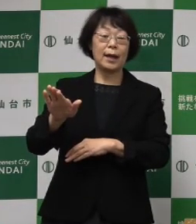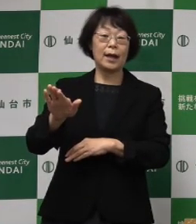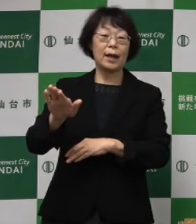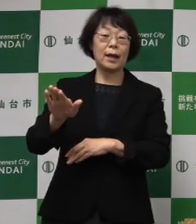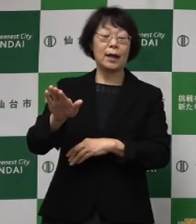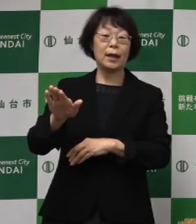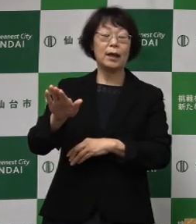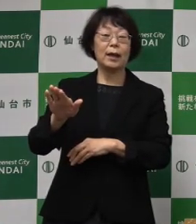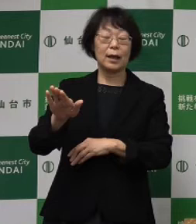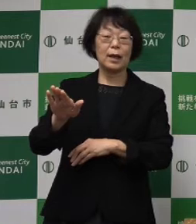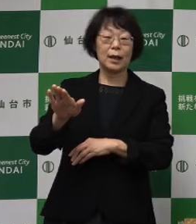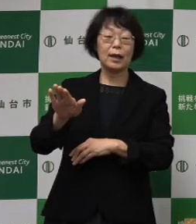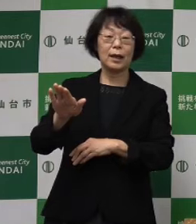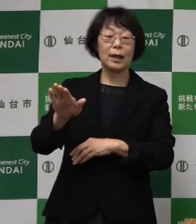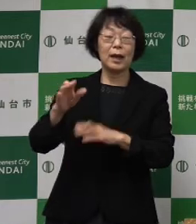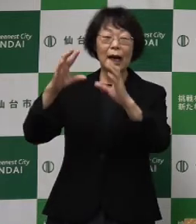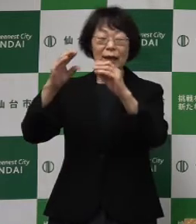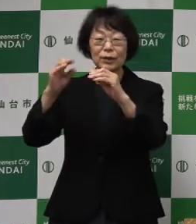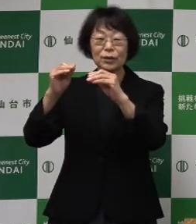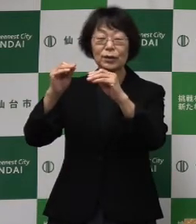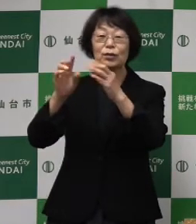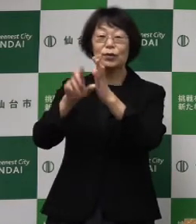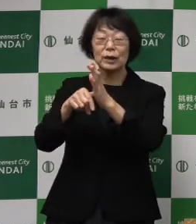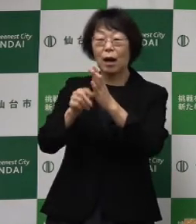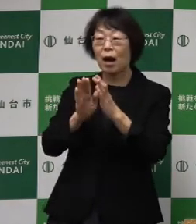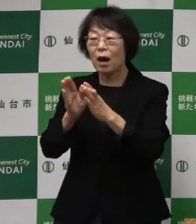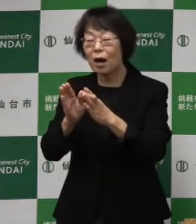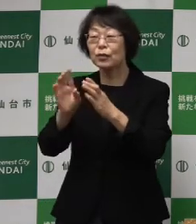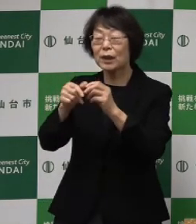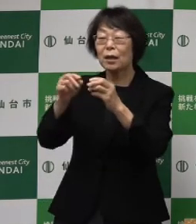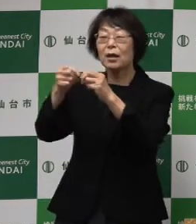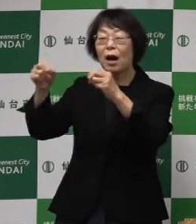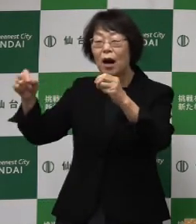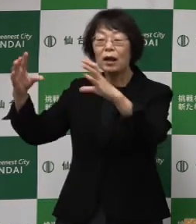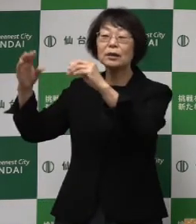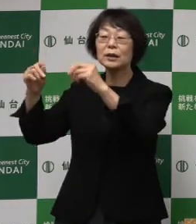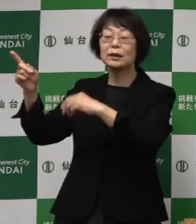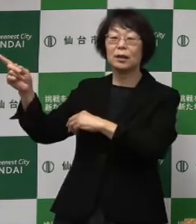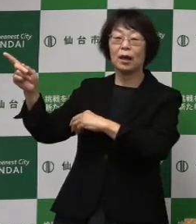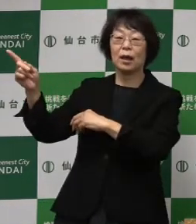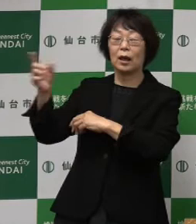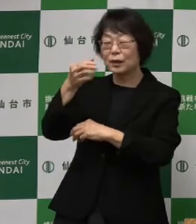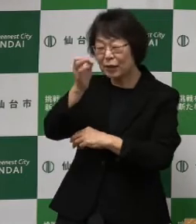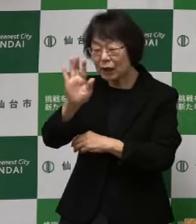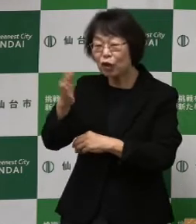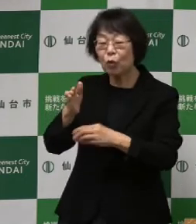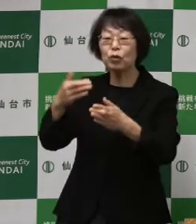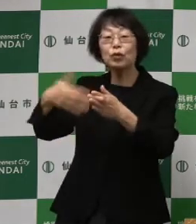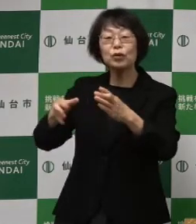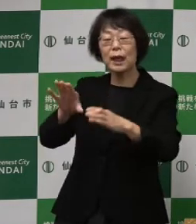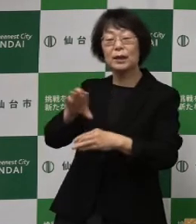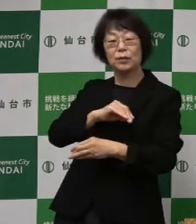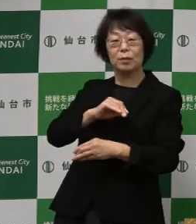が長くなるご様子だったものですから、大変申し訳なかったのですけれども、途中であの失礼をさせていただきました